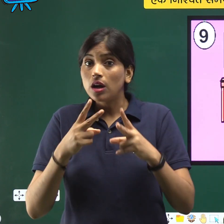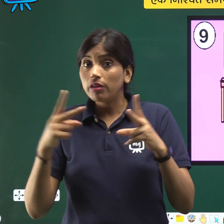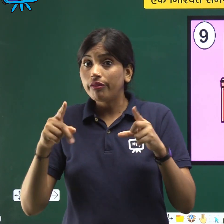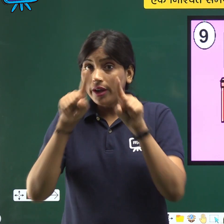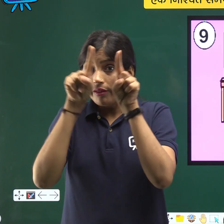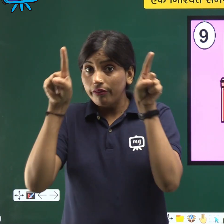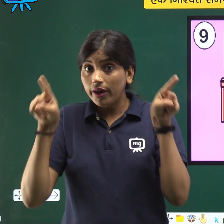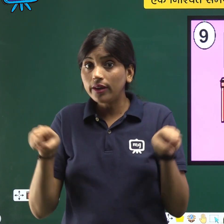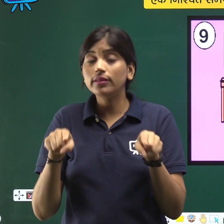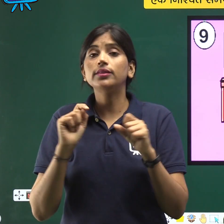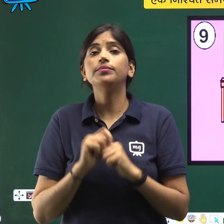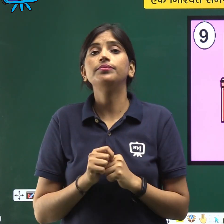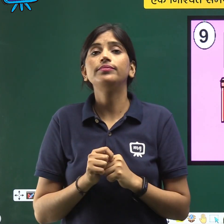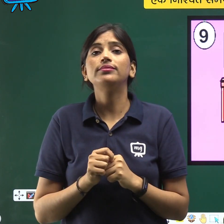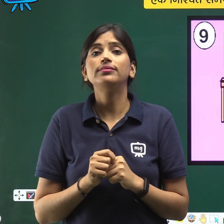मनोरंजन